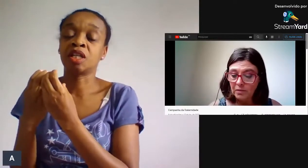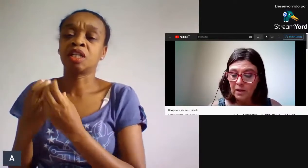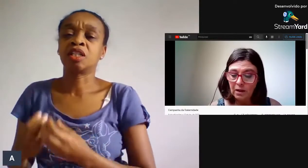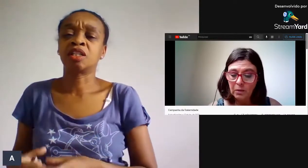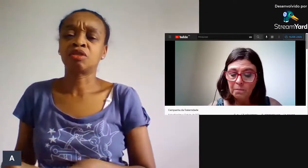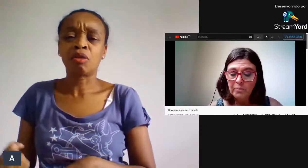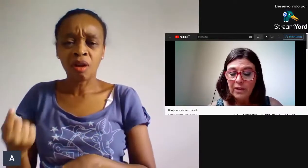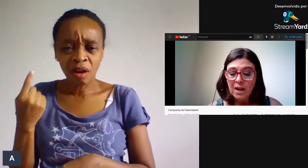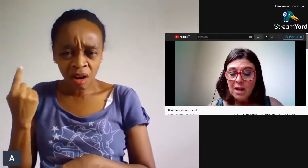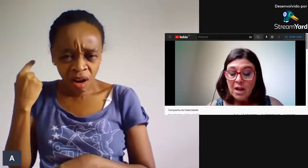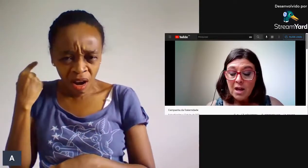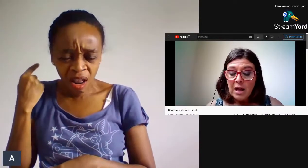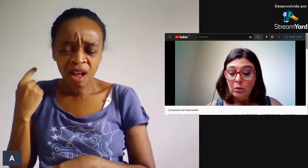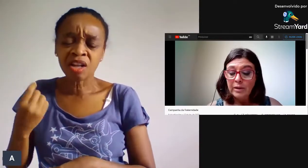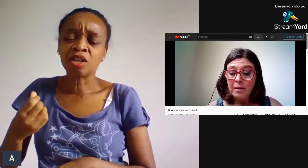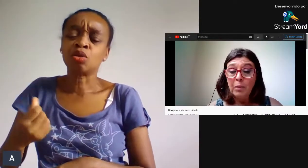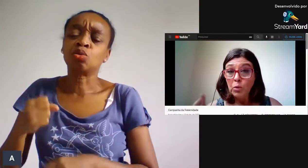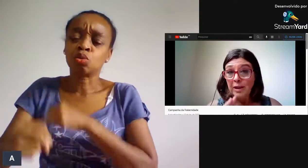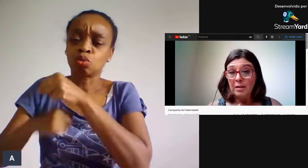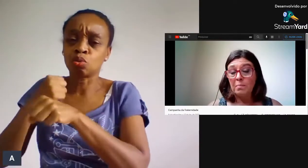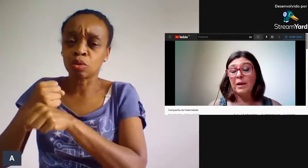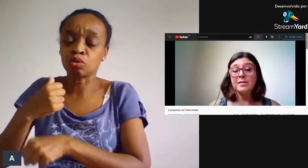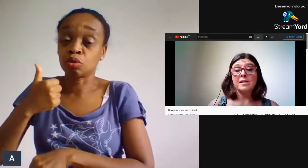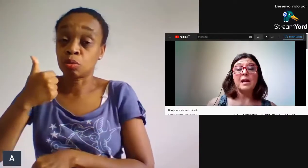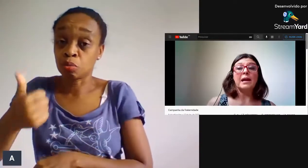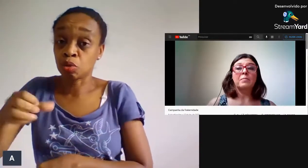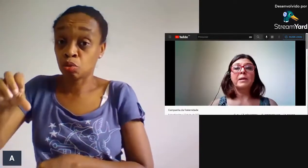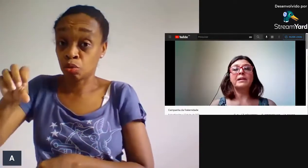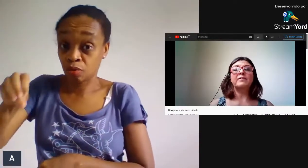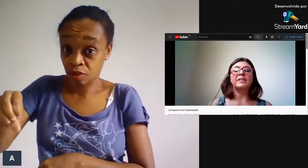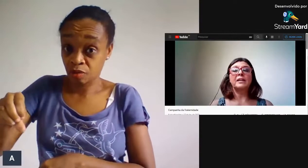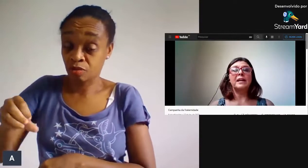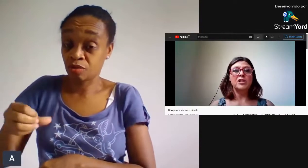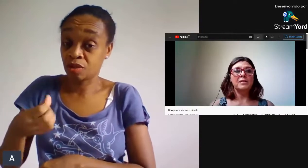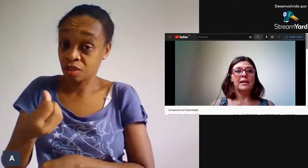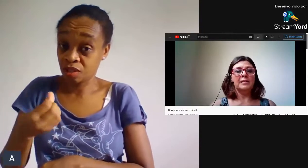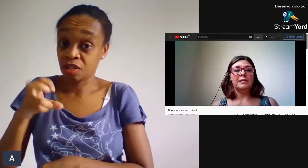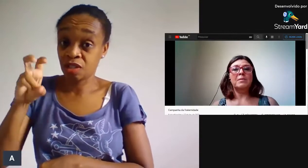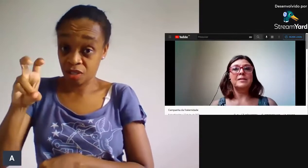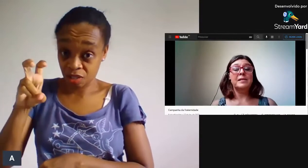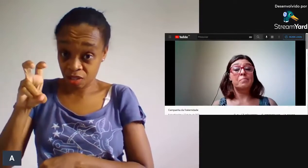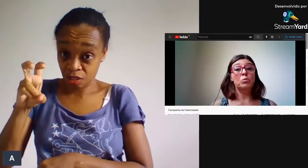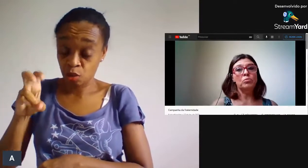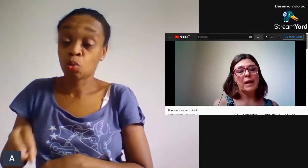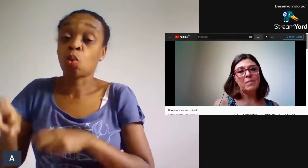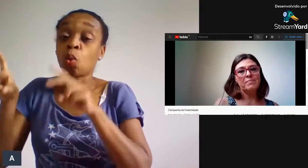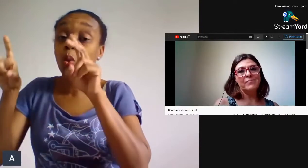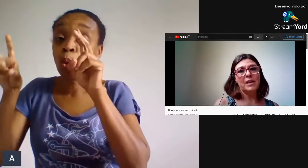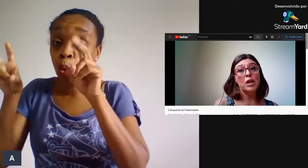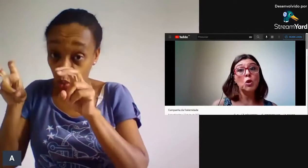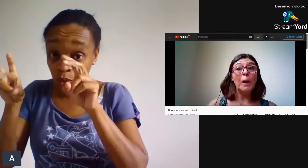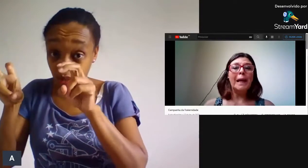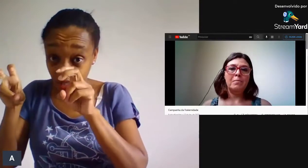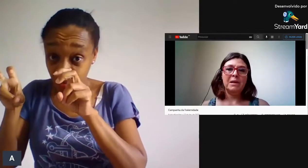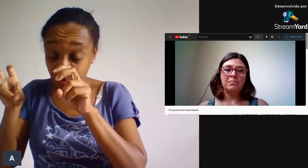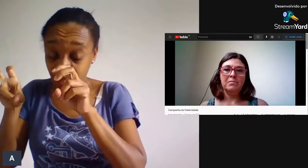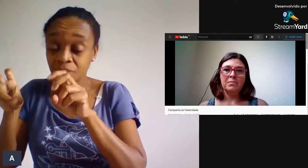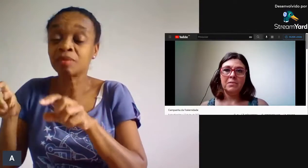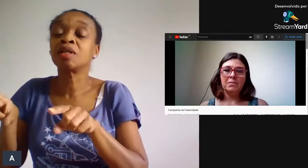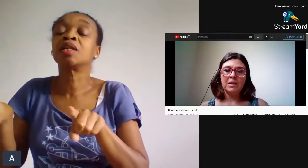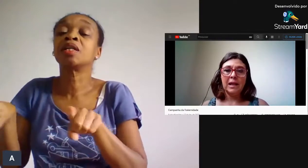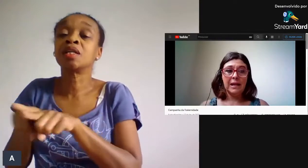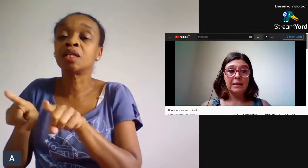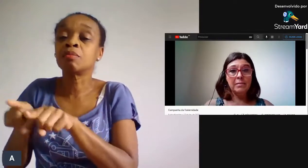lá no comecinho, o tema, porque assim, a campanha da fraternidade, ela trabalha sempre um tema e um